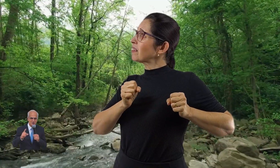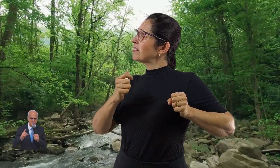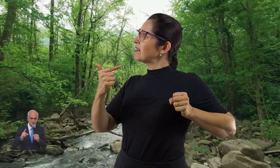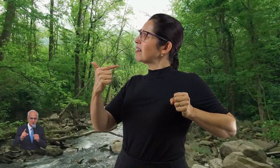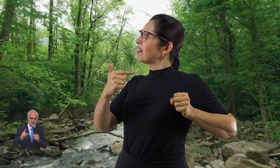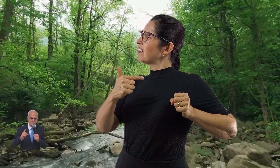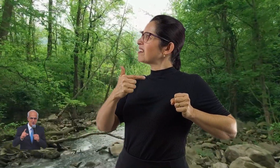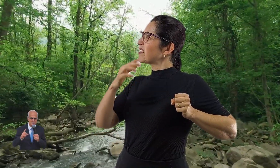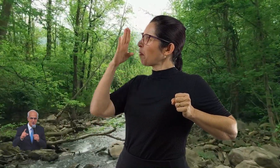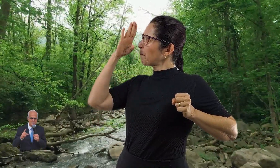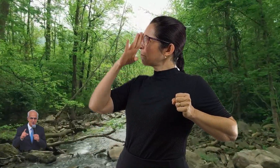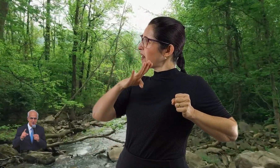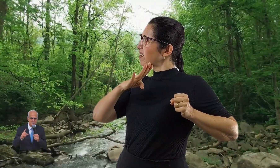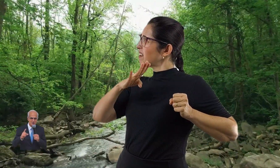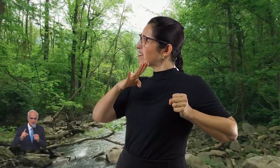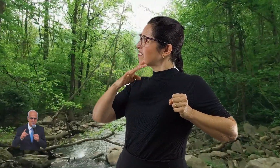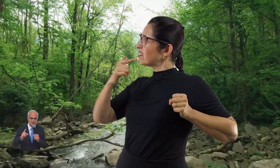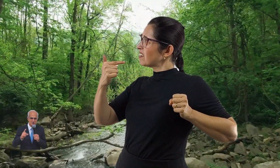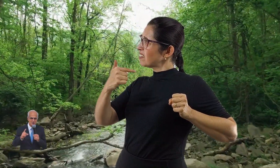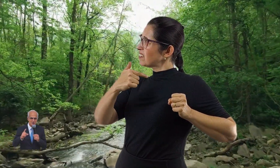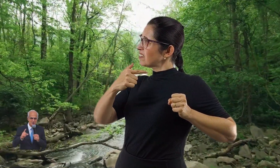de todo